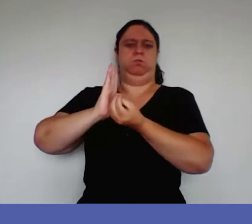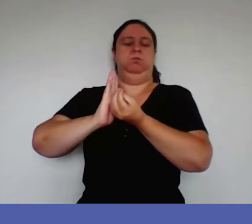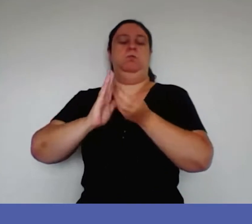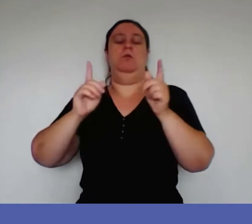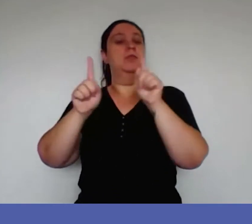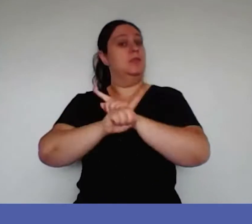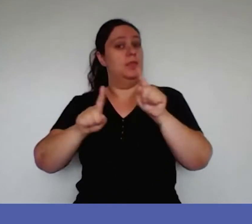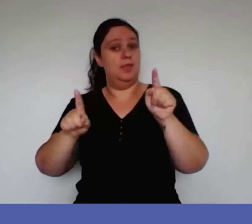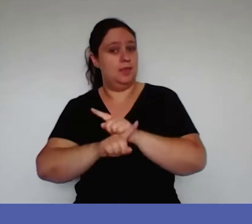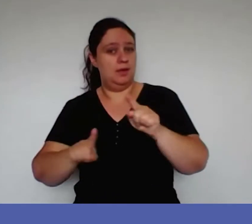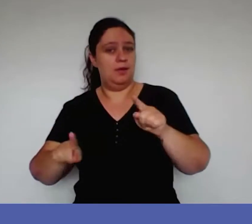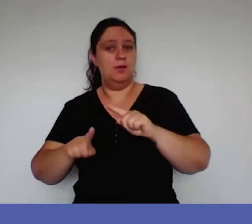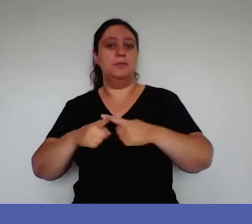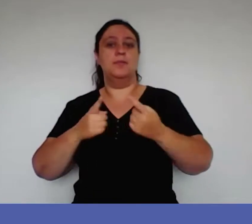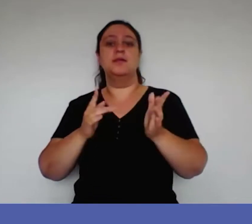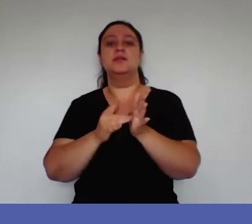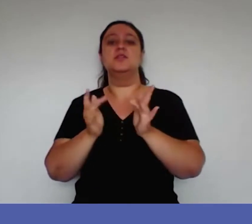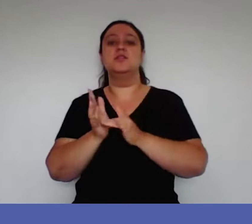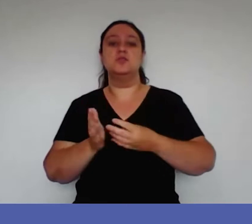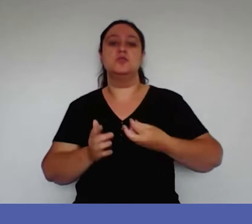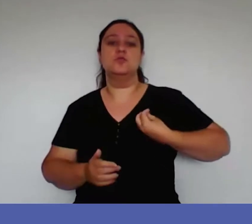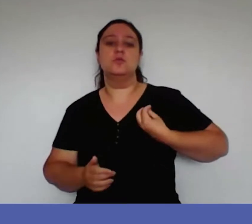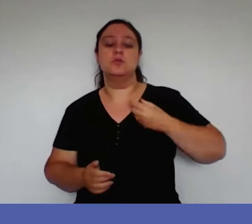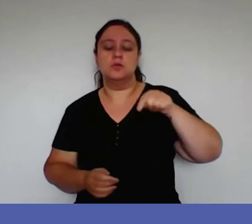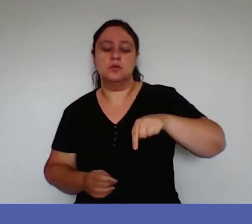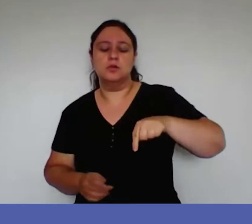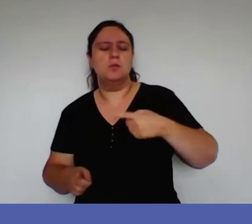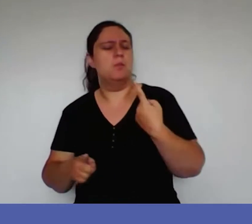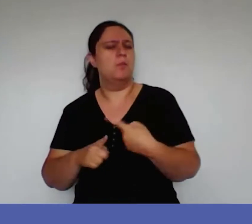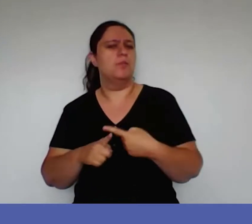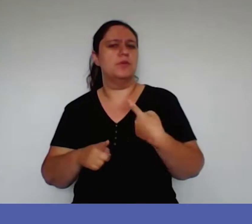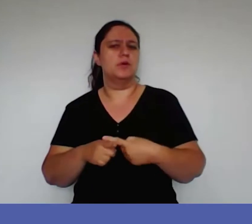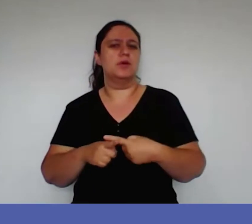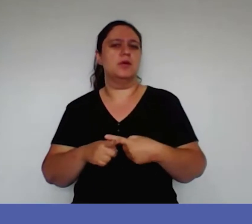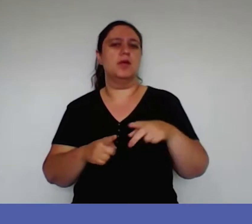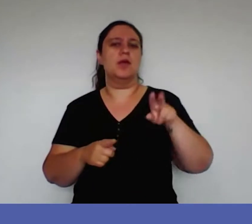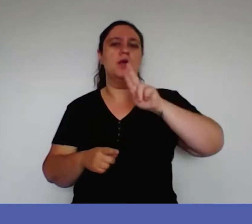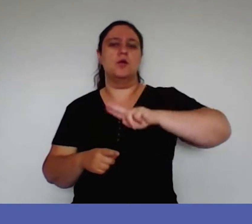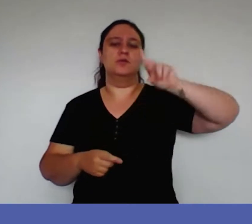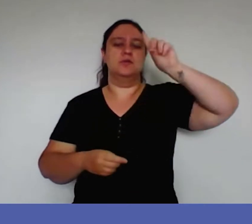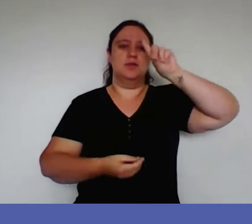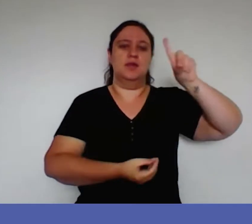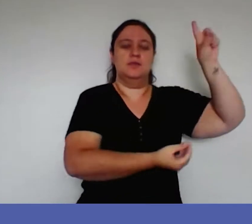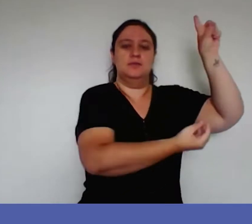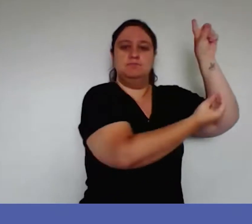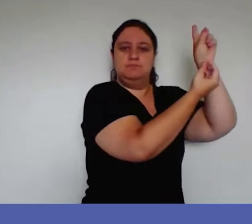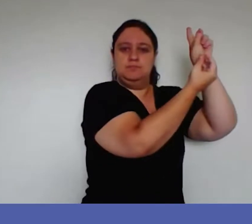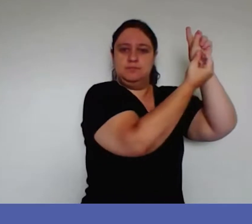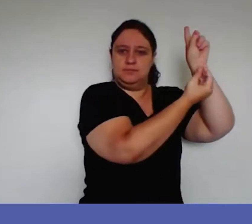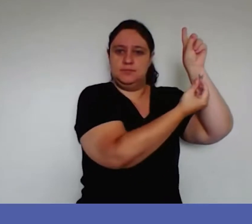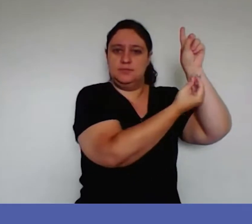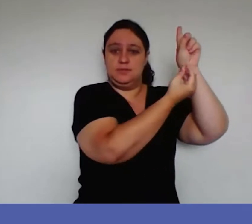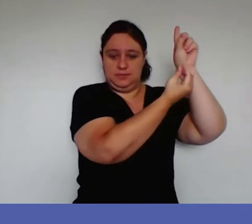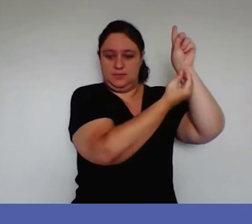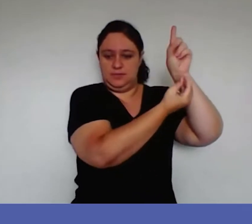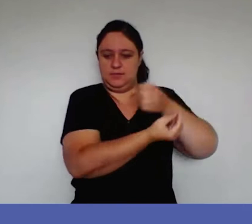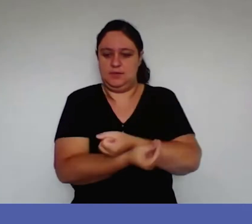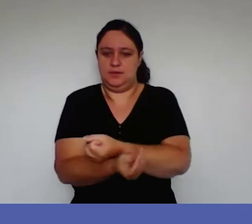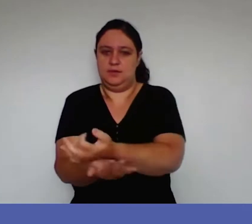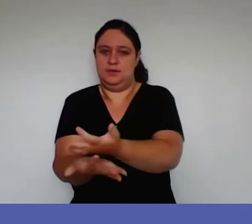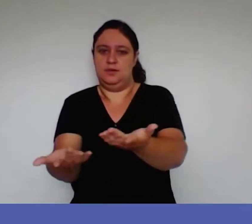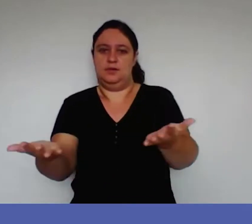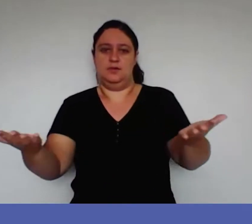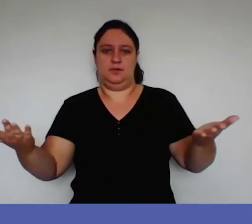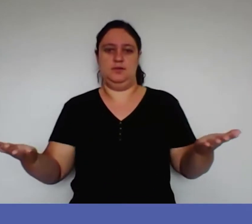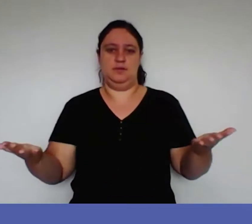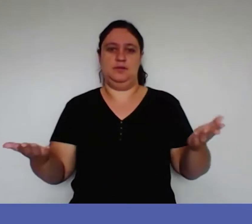ele veio gerar por meio da vida de Deus, através da semente do reino, que em Mateus